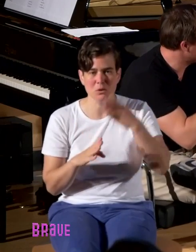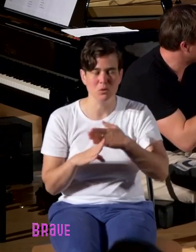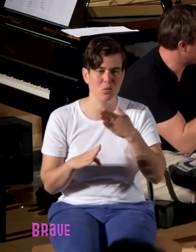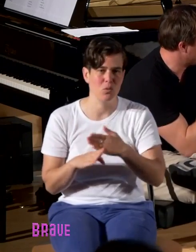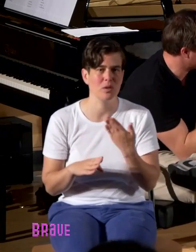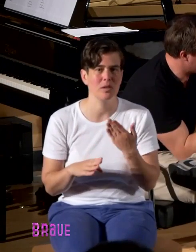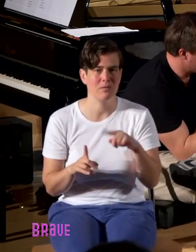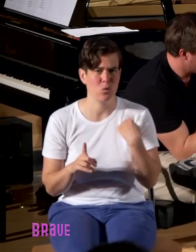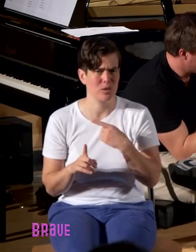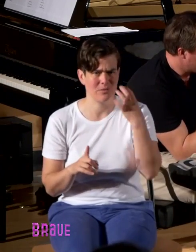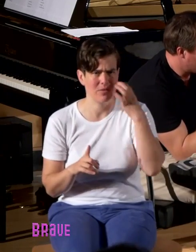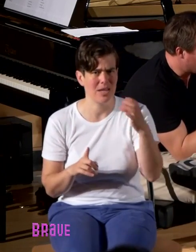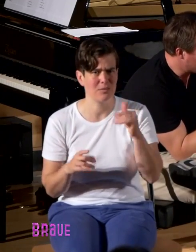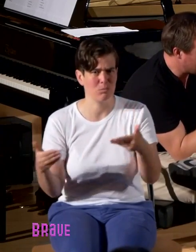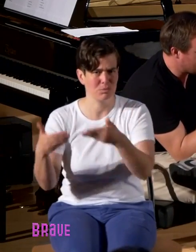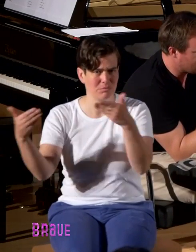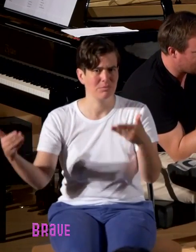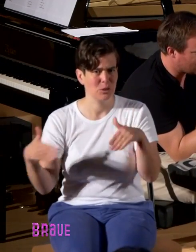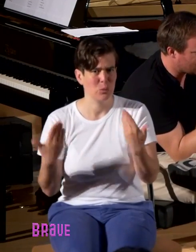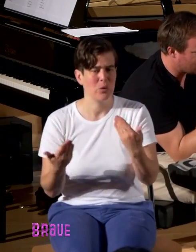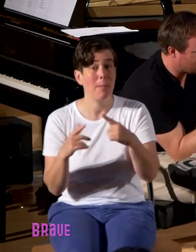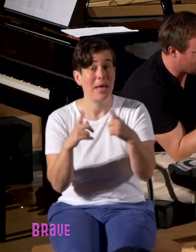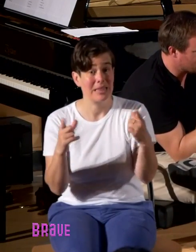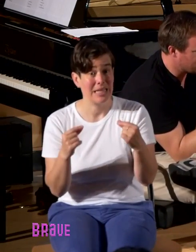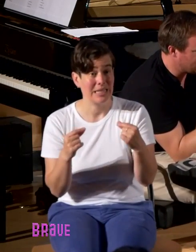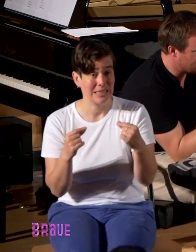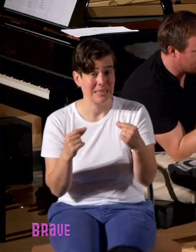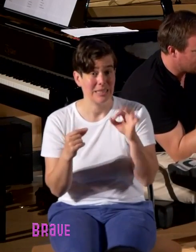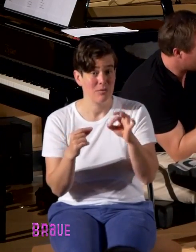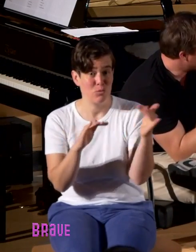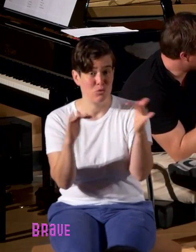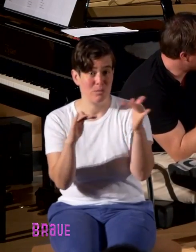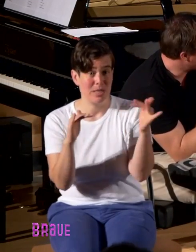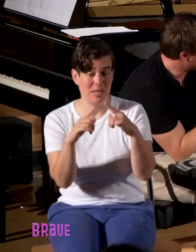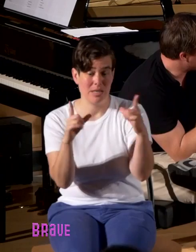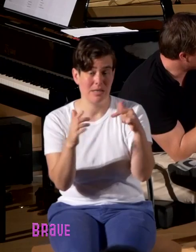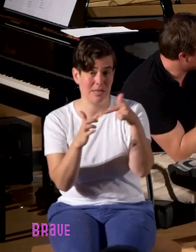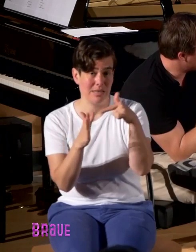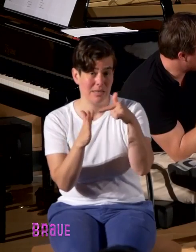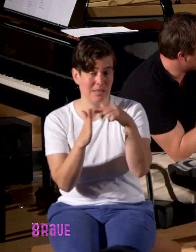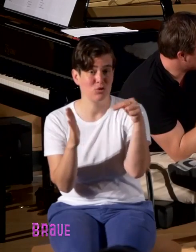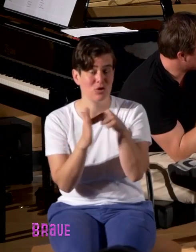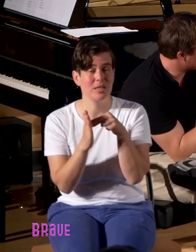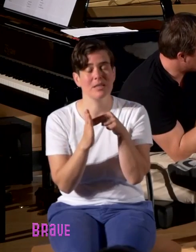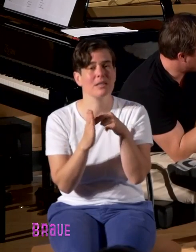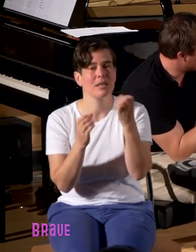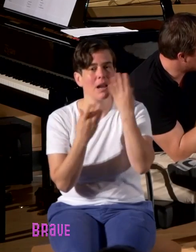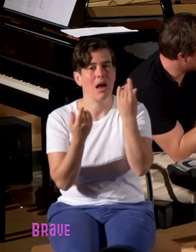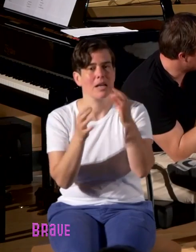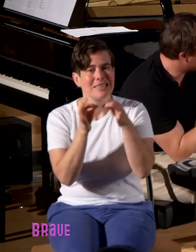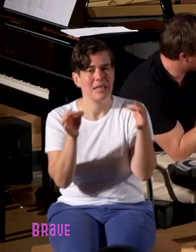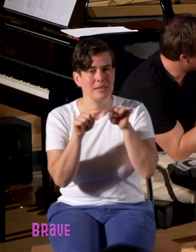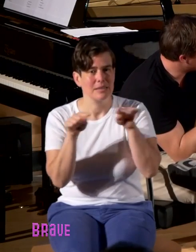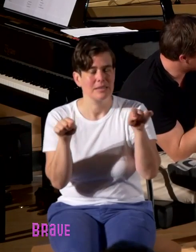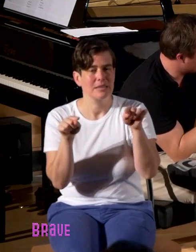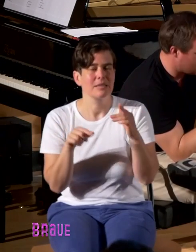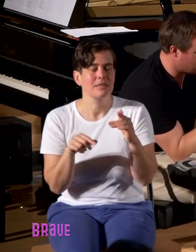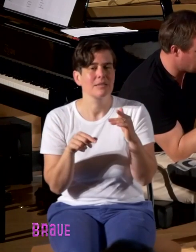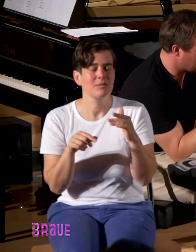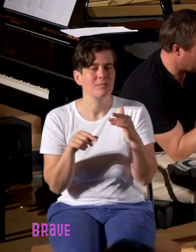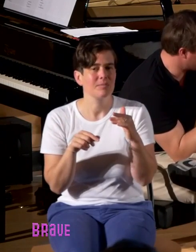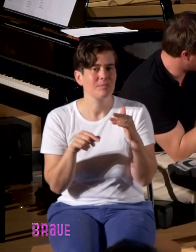Minengebiet für unsere Fans. Auf den Tickets zum Spiel war jetzt eben eine ganz klare Kampagne gegen